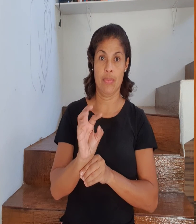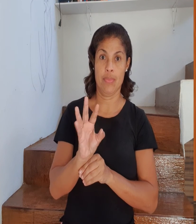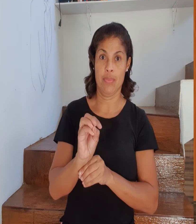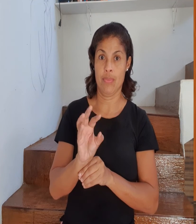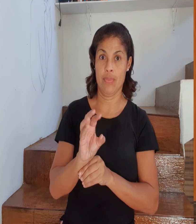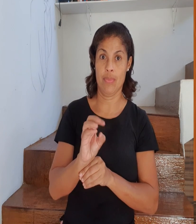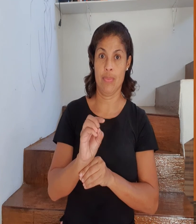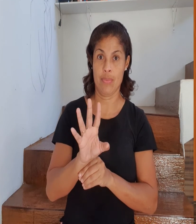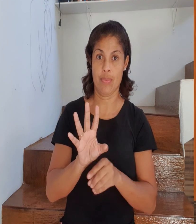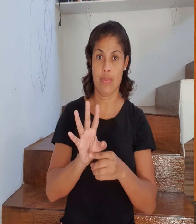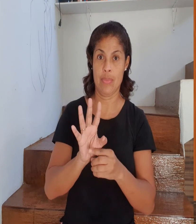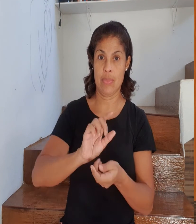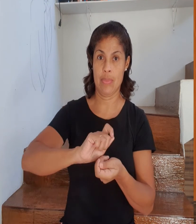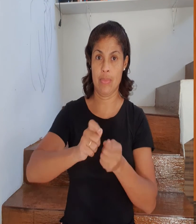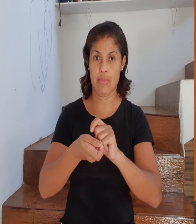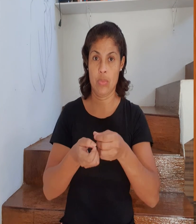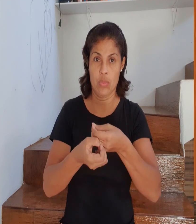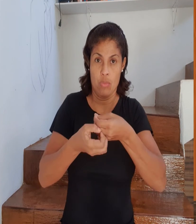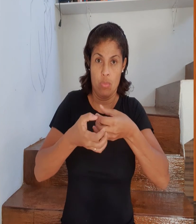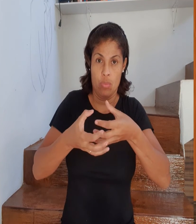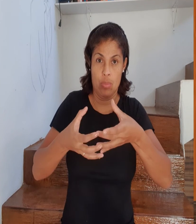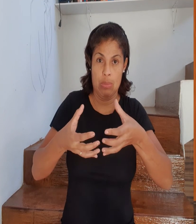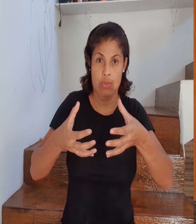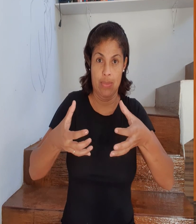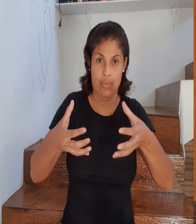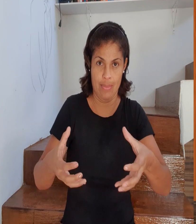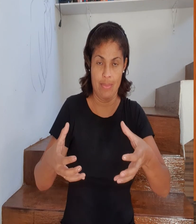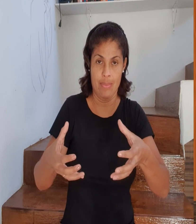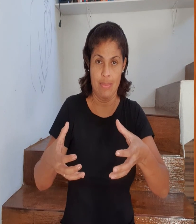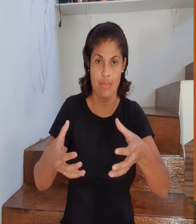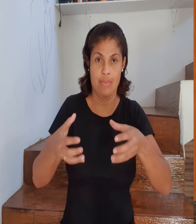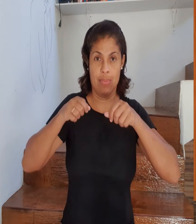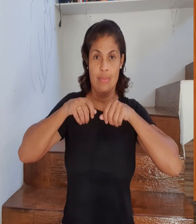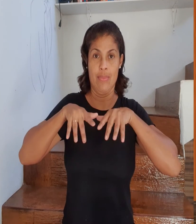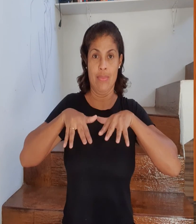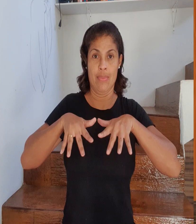B é então ativado, sofre expansão clonal.